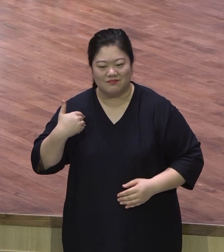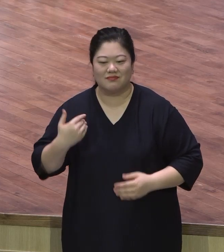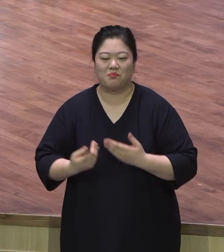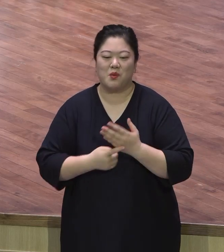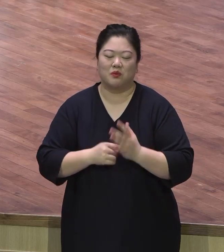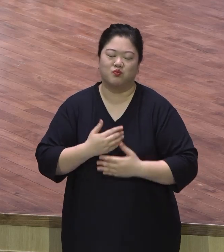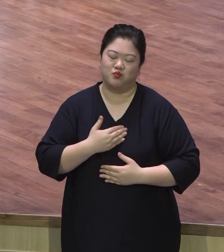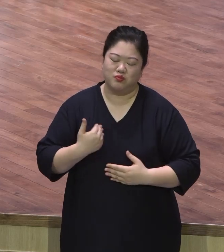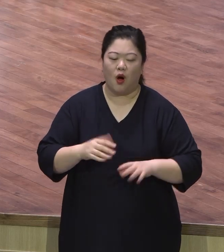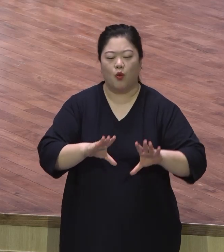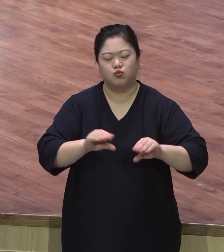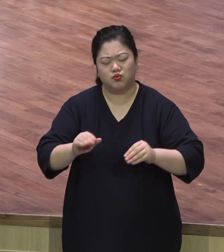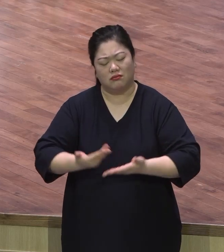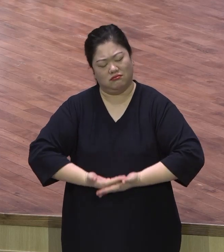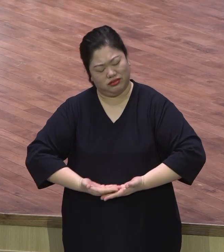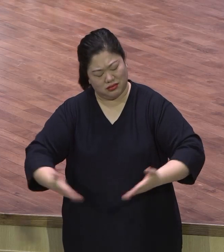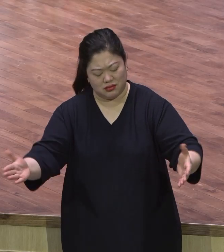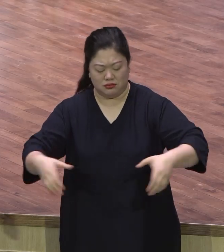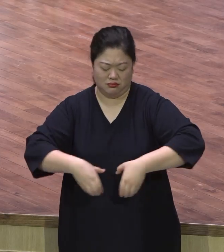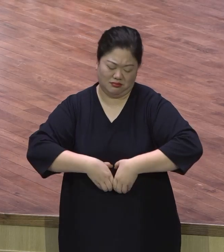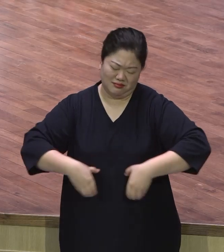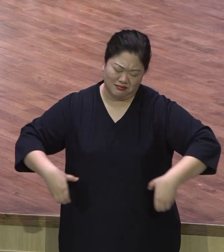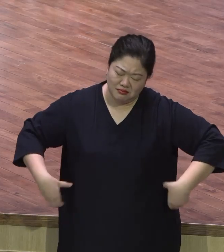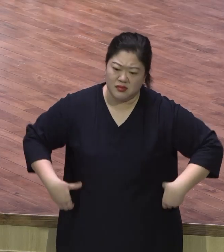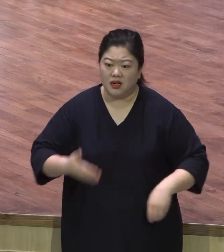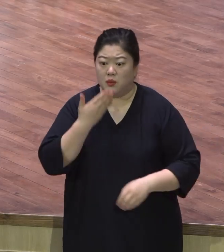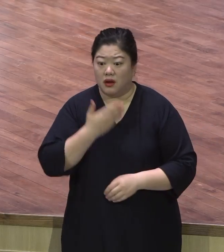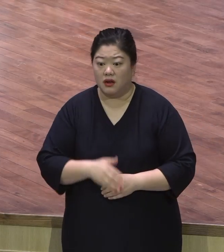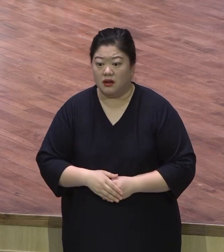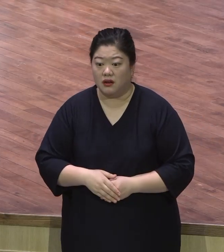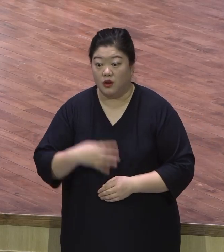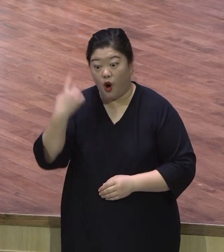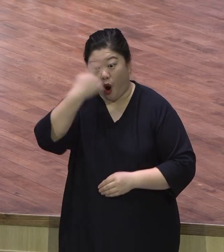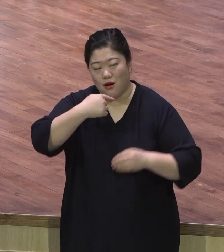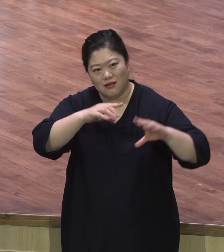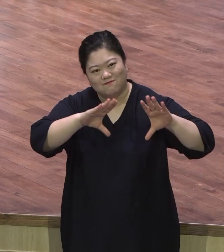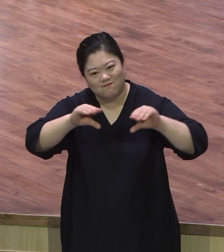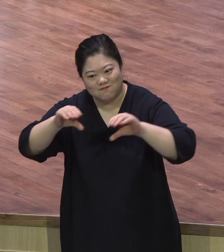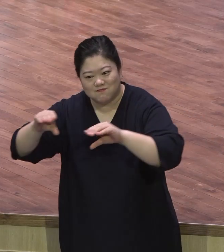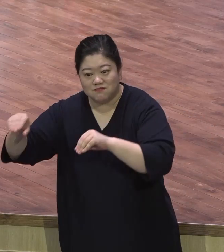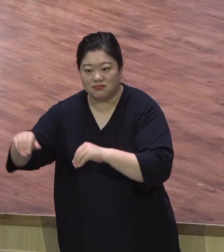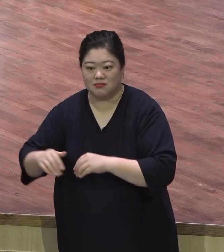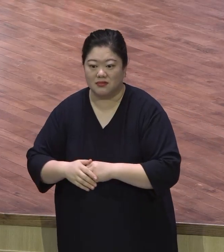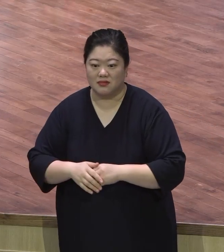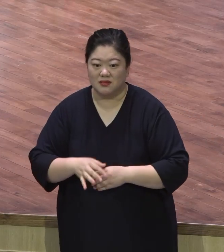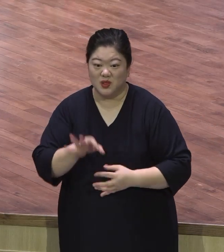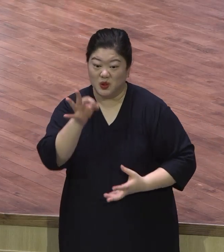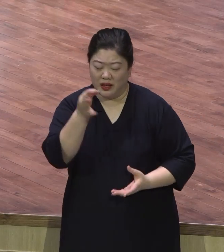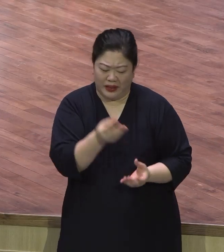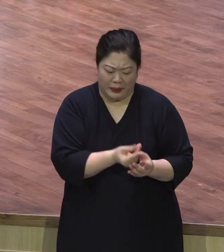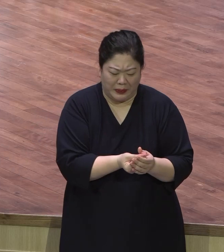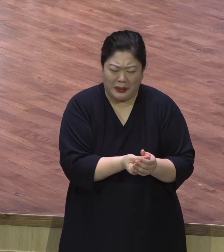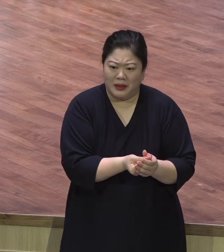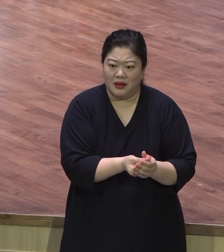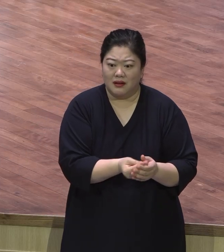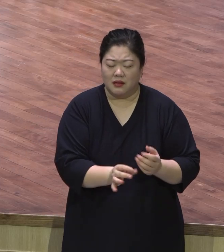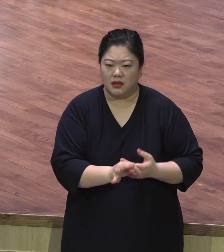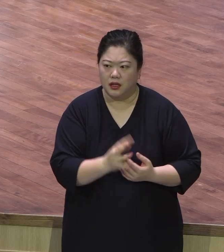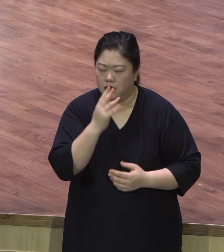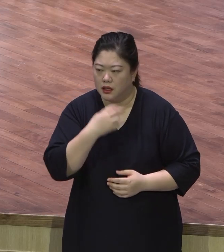모든 것이 아름답고 모든 것이 그냥 확 튄 것 같은 이런 삶을 그렇게